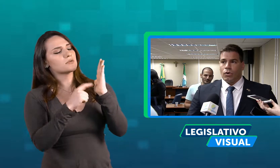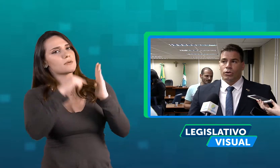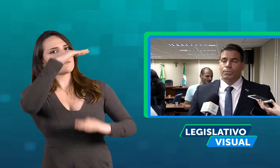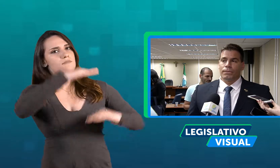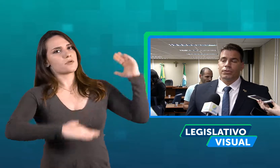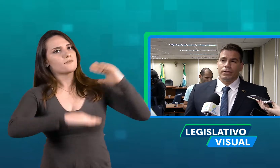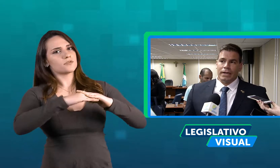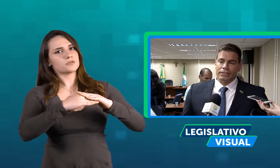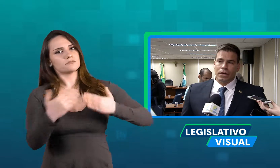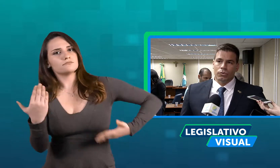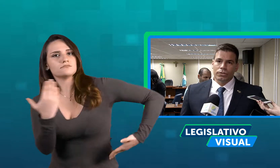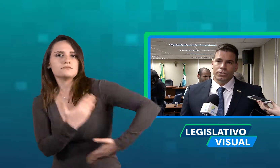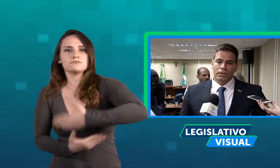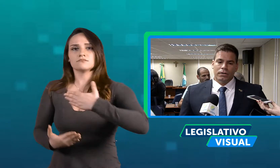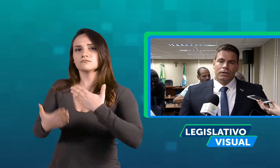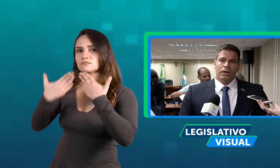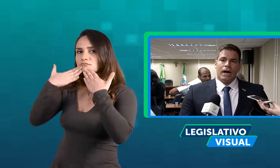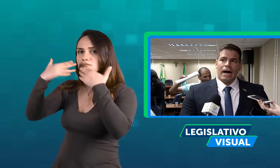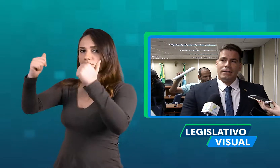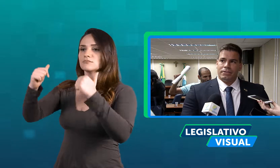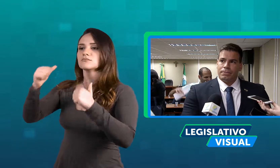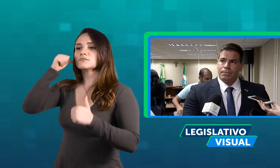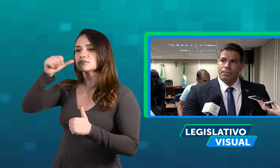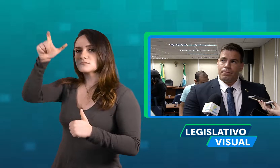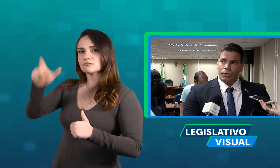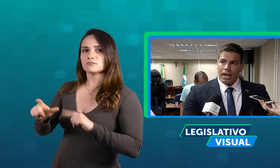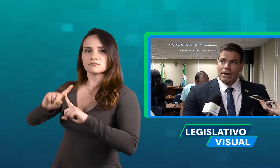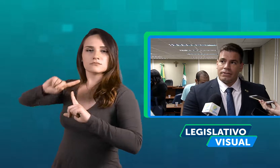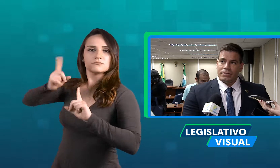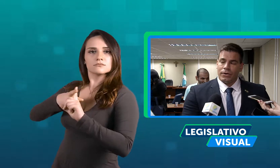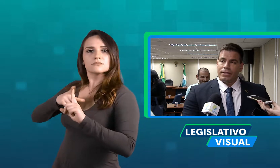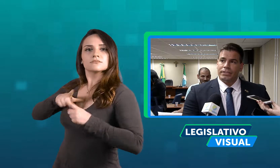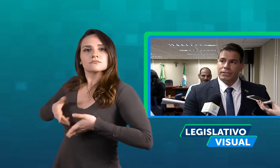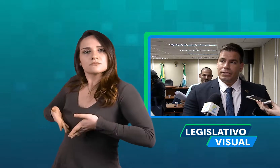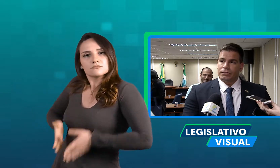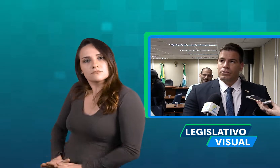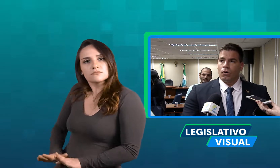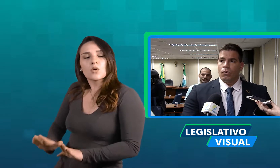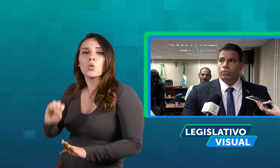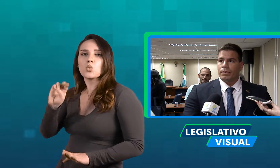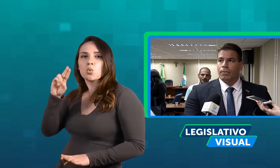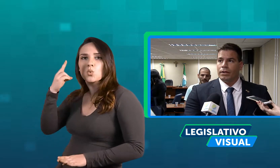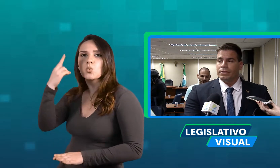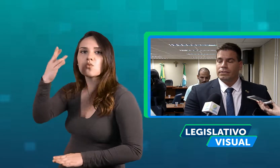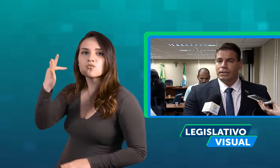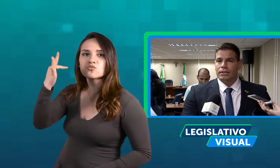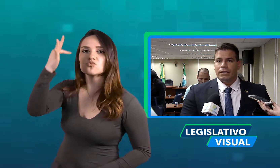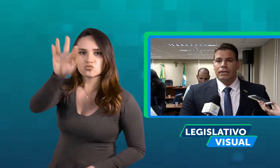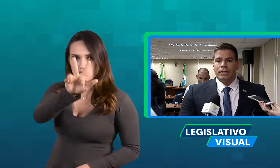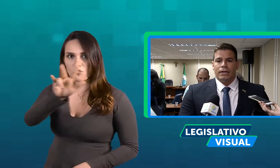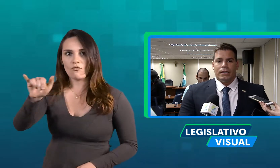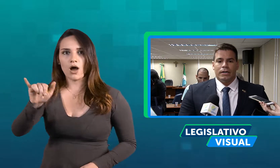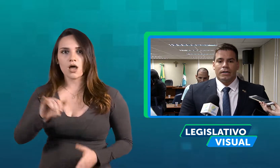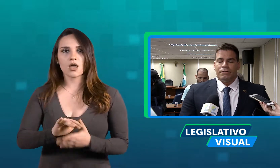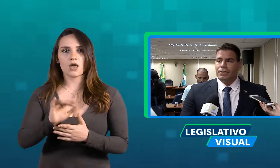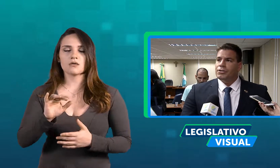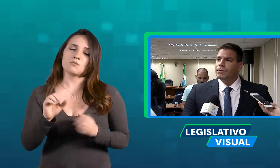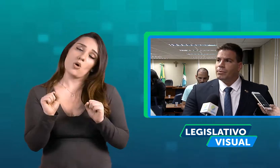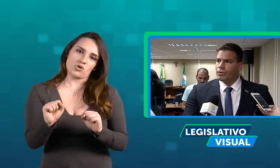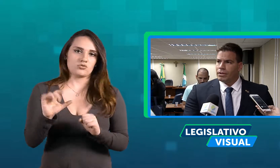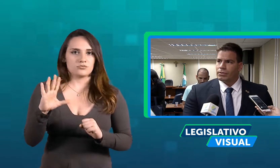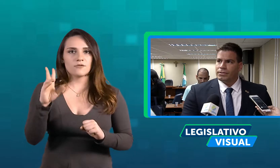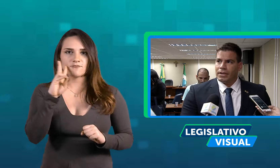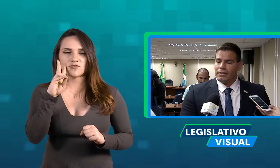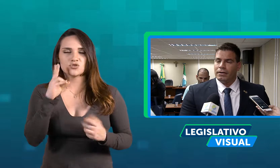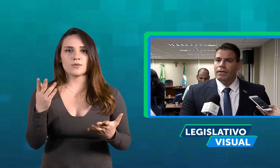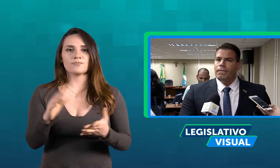entre os profissionais de saúde, as mulheres que são atendidas ou que podem ser vítimas